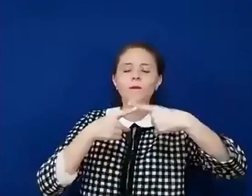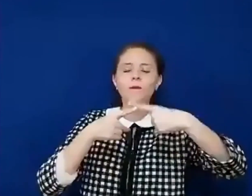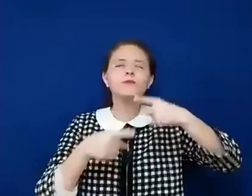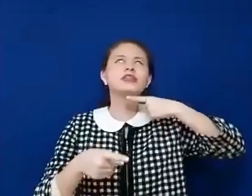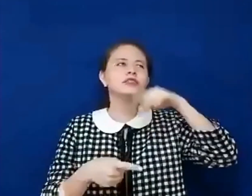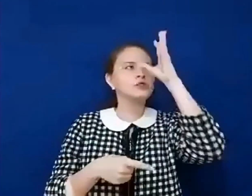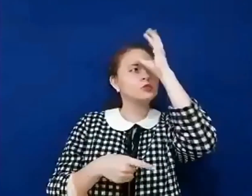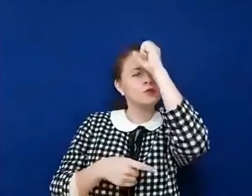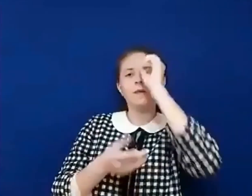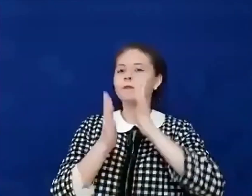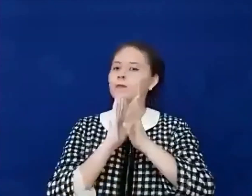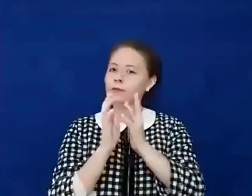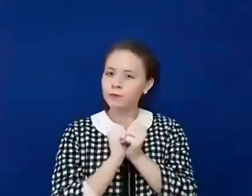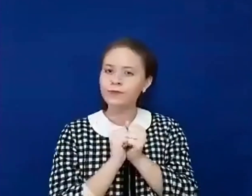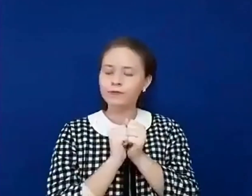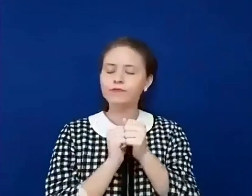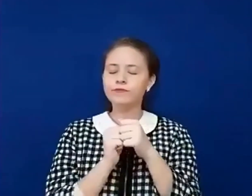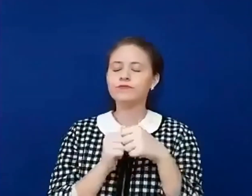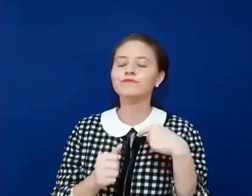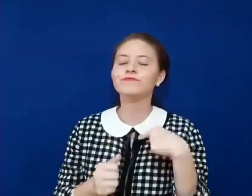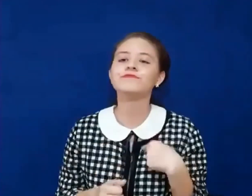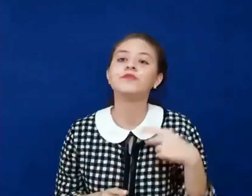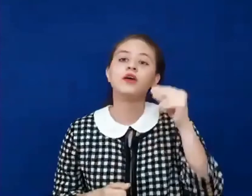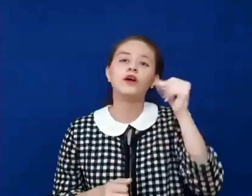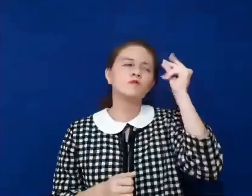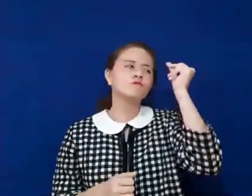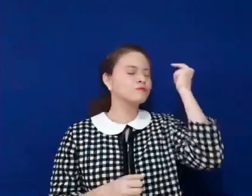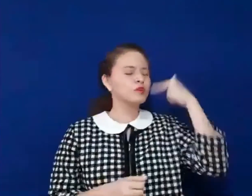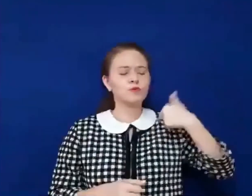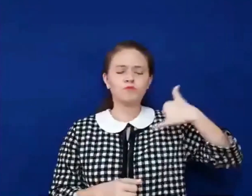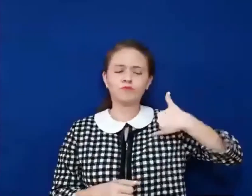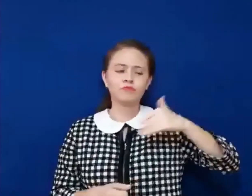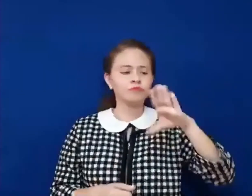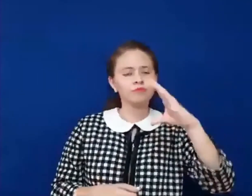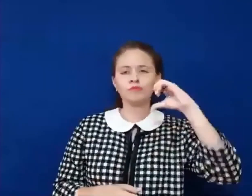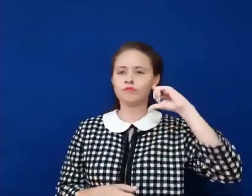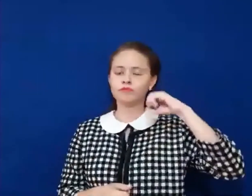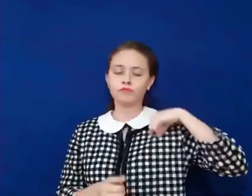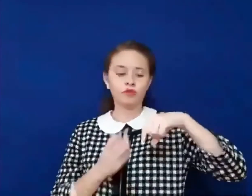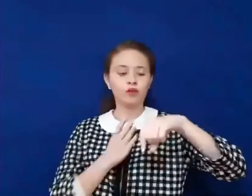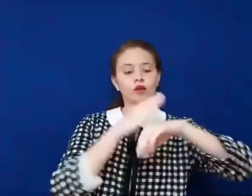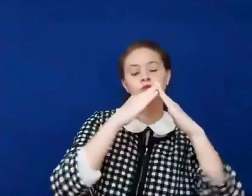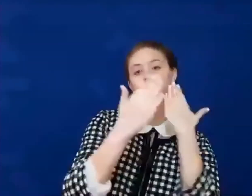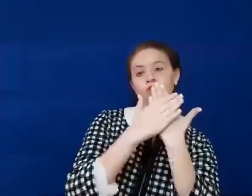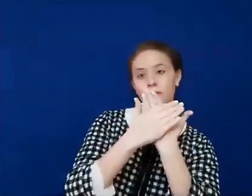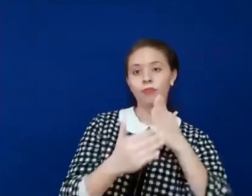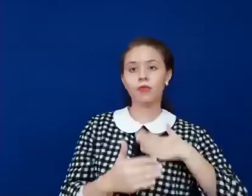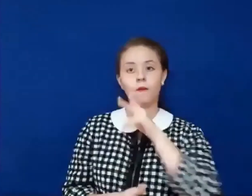Eu vou explicar agora por que eu tive o desejo de aprender Libras. Tempo atrás, quando eu tinha mais ou menos uns 9 anos, eu